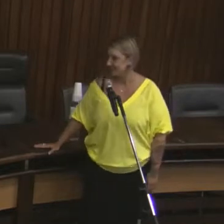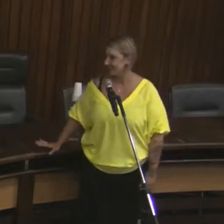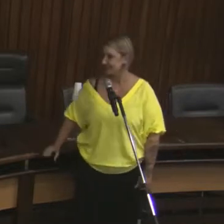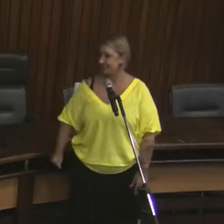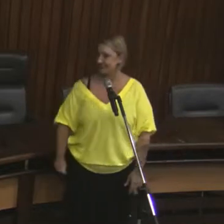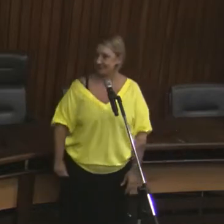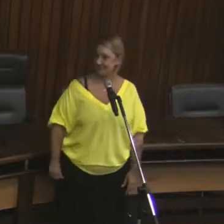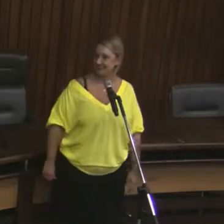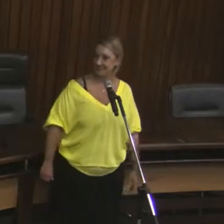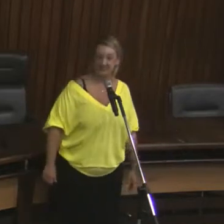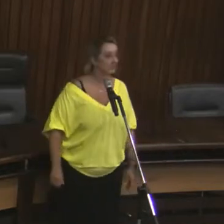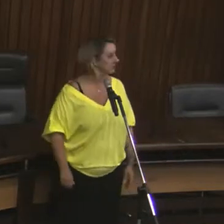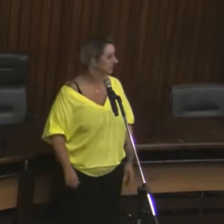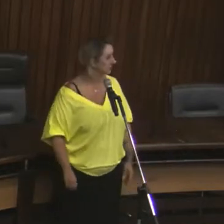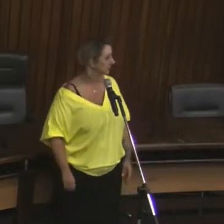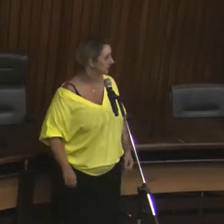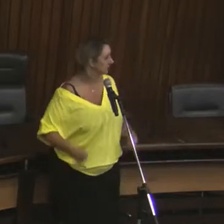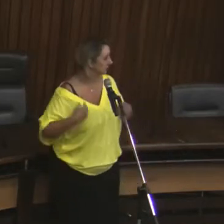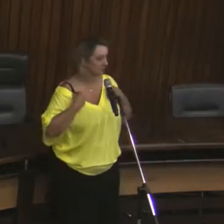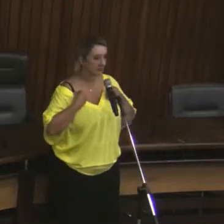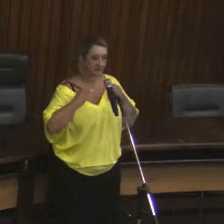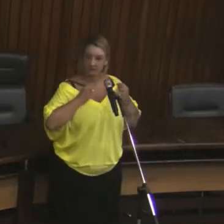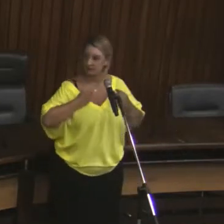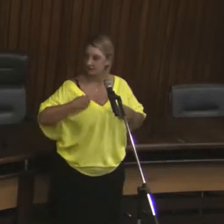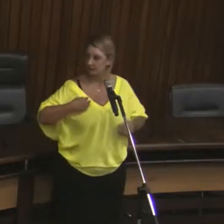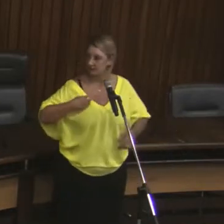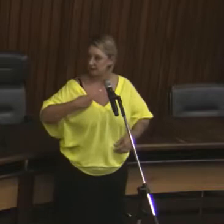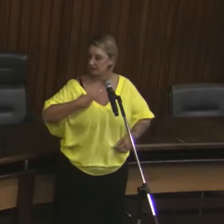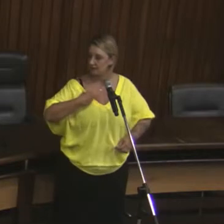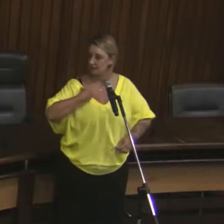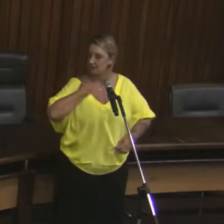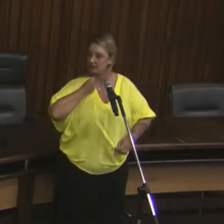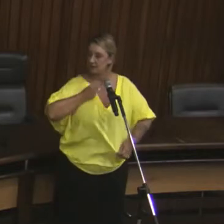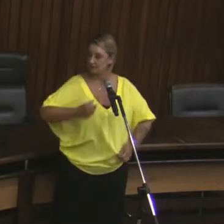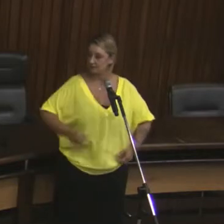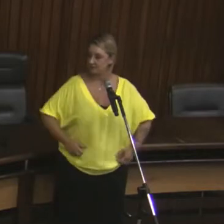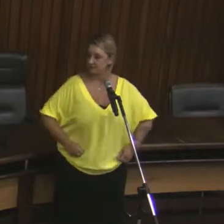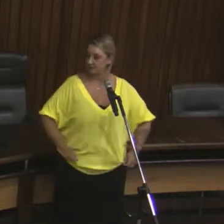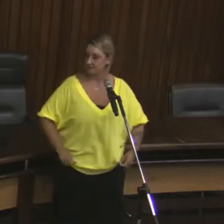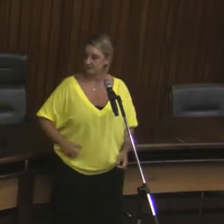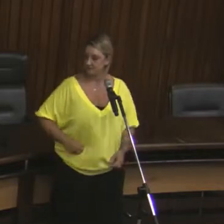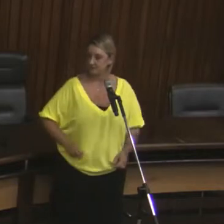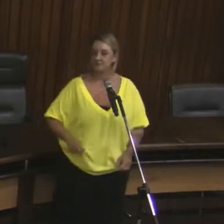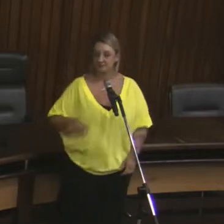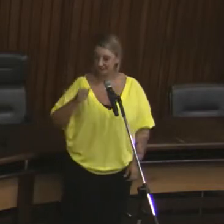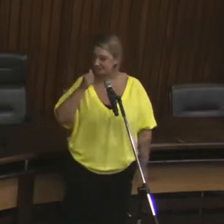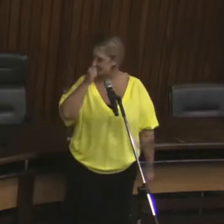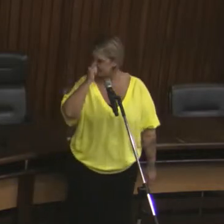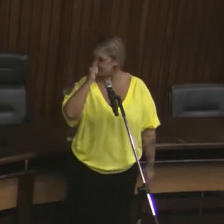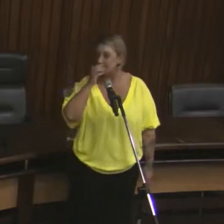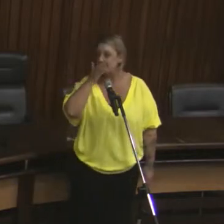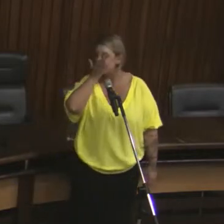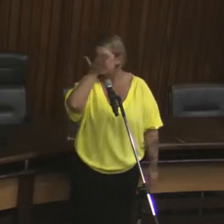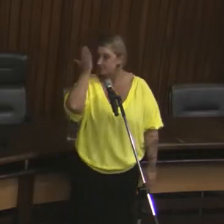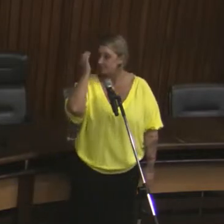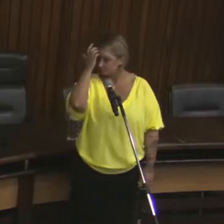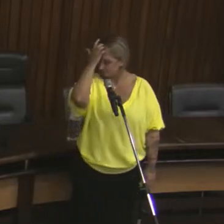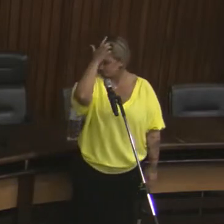perguntou se eu tiraria minha barba, se precisasse, né, para fazer uma gravação, alguma coisa